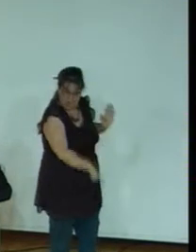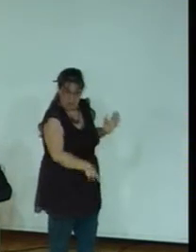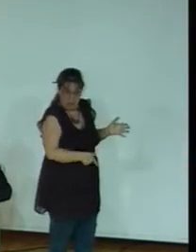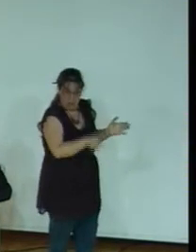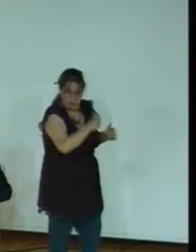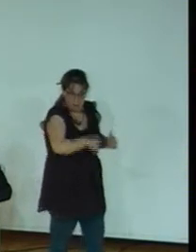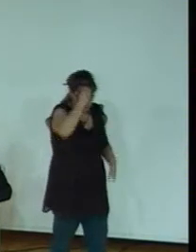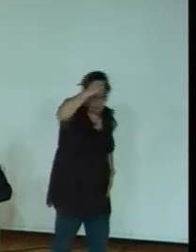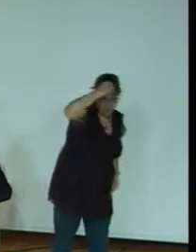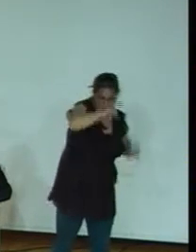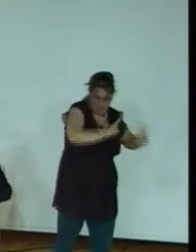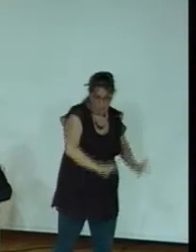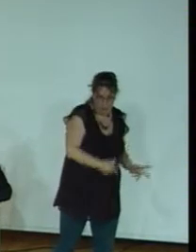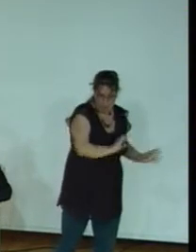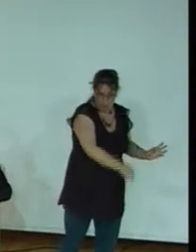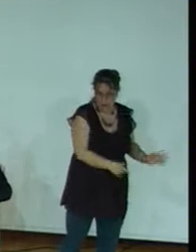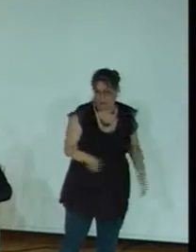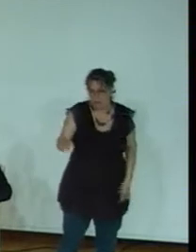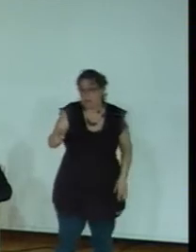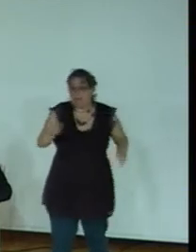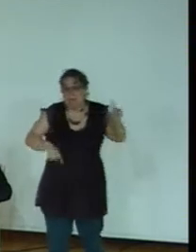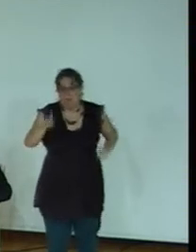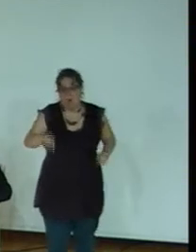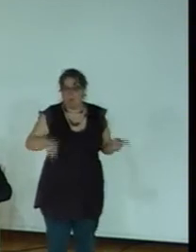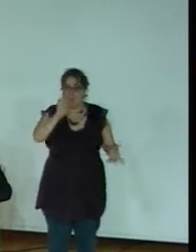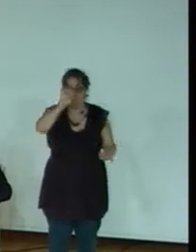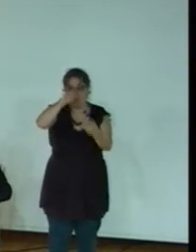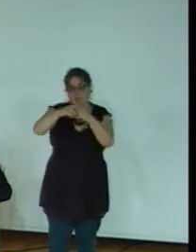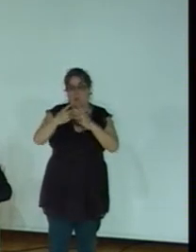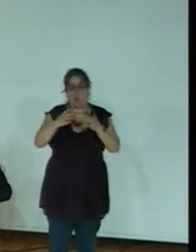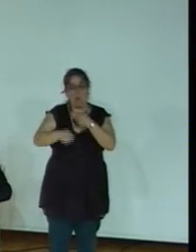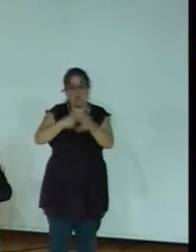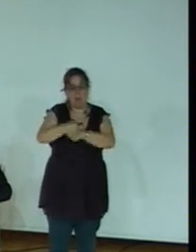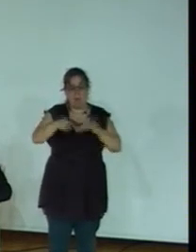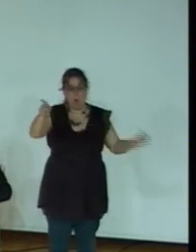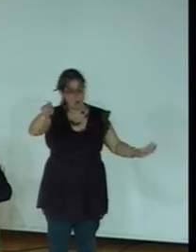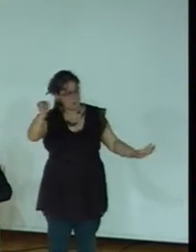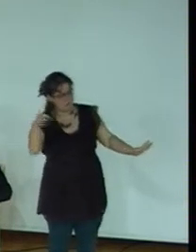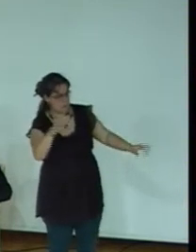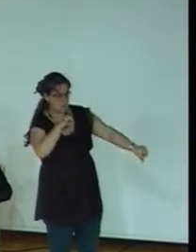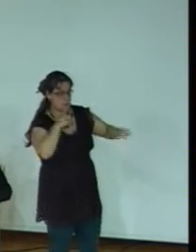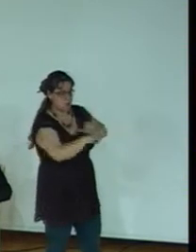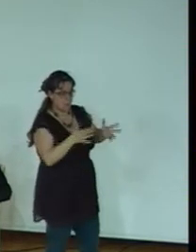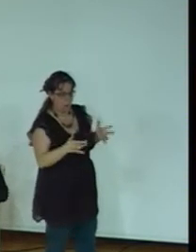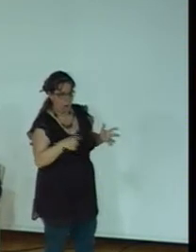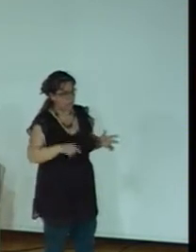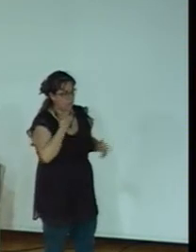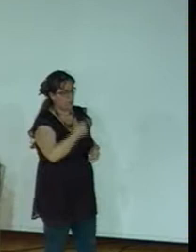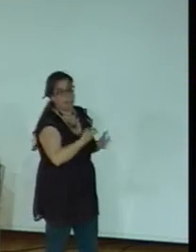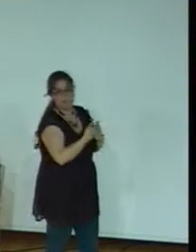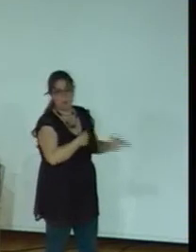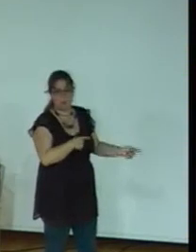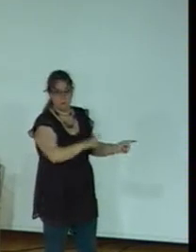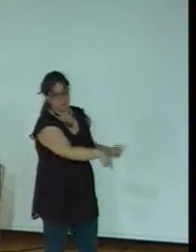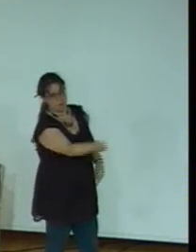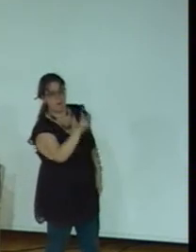que le gouvernement n'est pas prêt à utiliser des mesures drastiques, genre peine de mort, camp de concentration et tout ça. Tant qu'on n'est pas prêt à faire